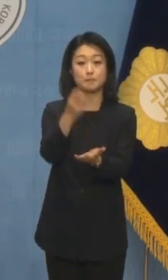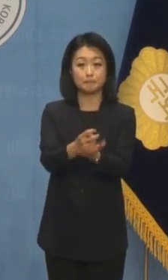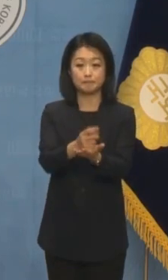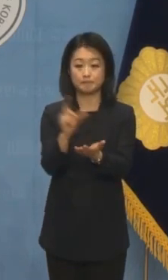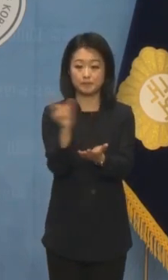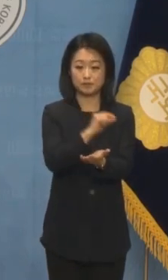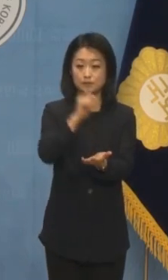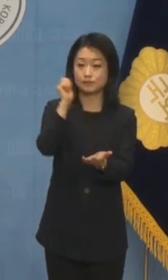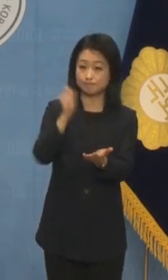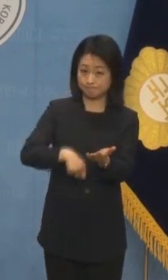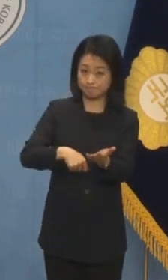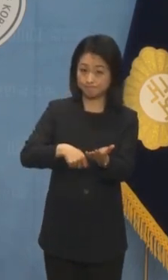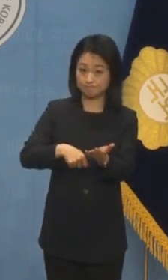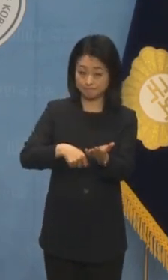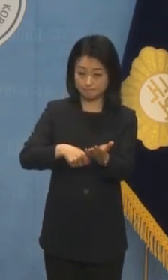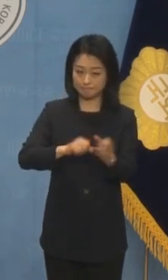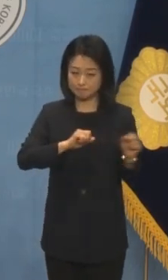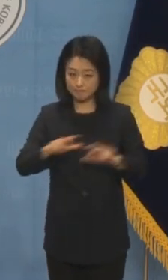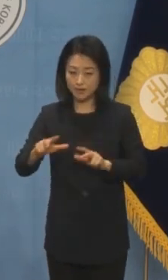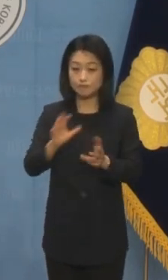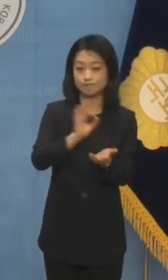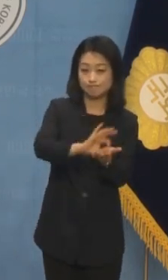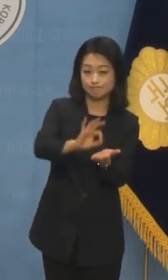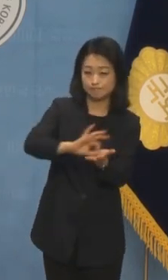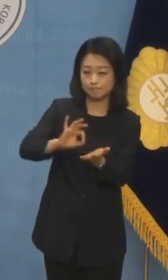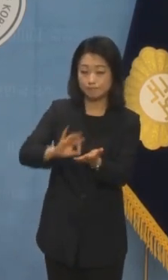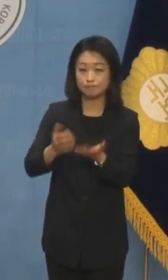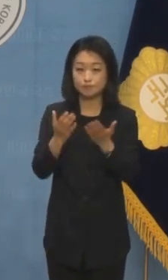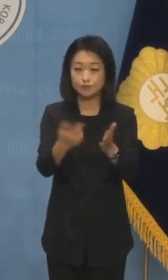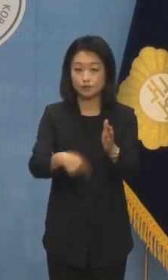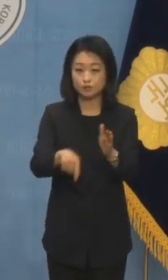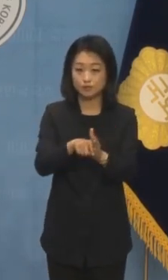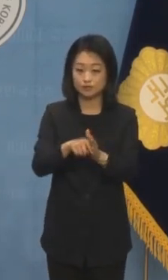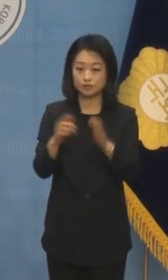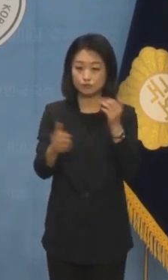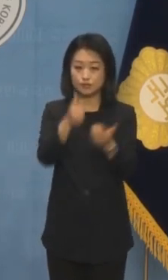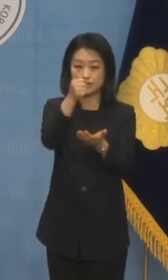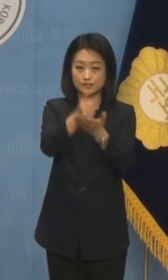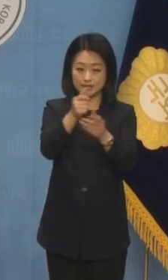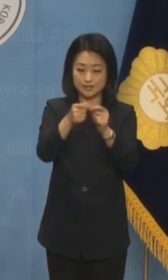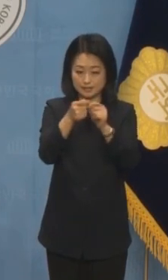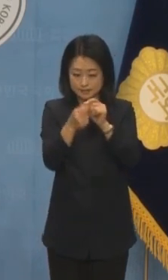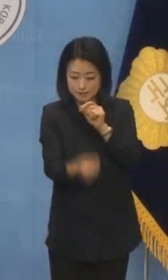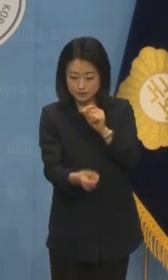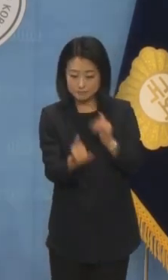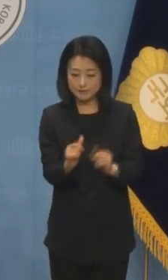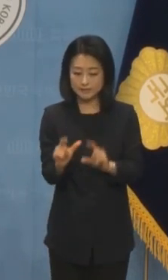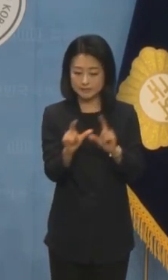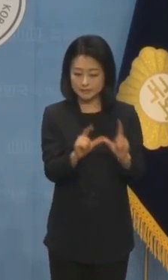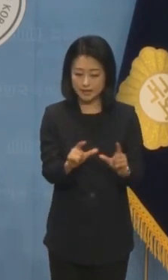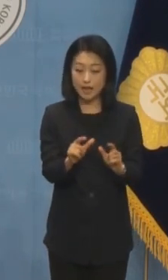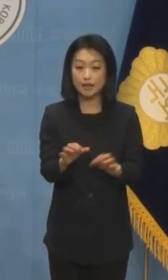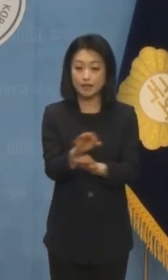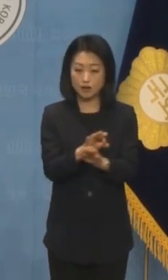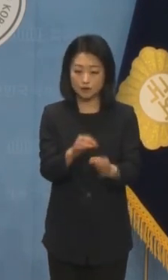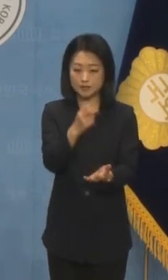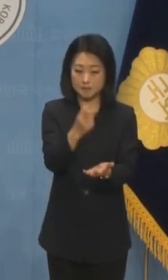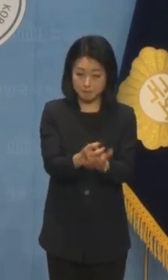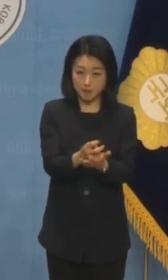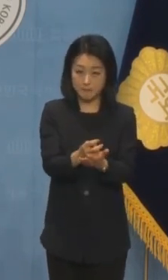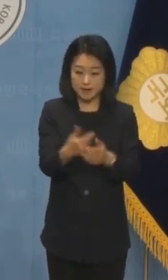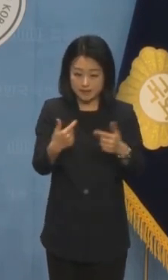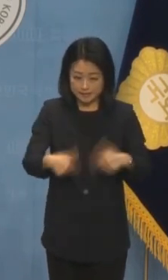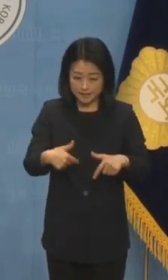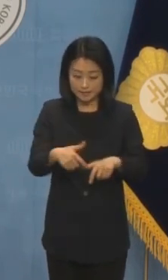신속 처리하여 적기에 시행될 수 있도록 의장 직속의 민생 경제 법안